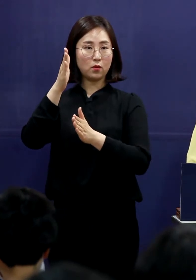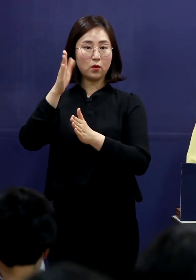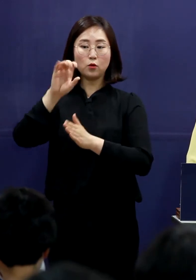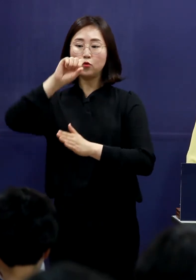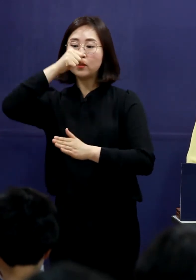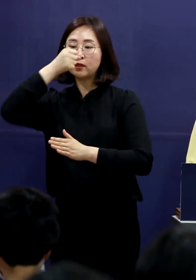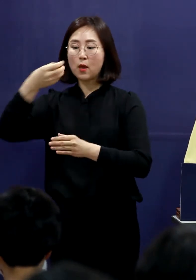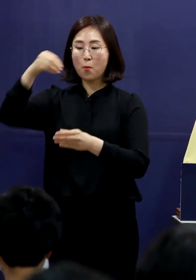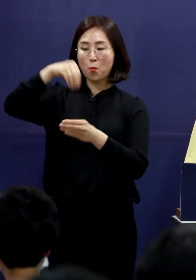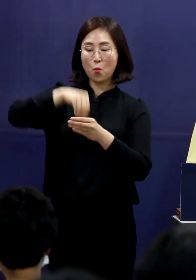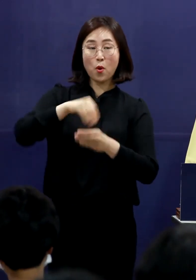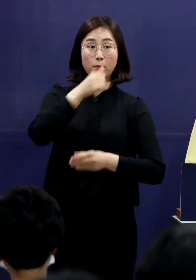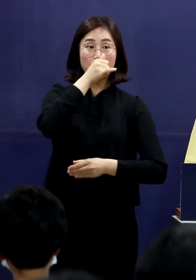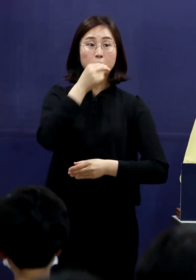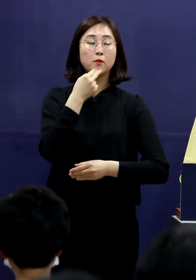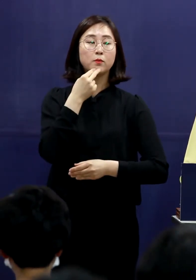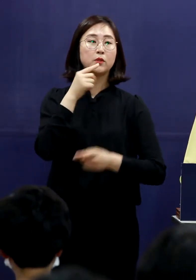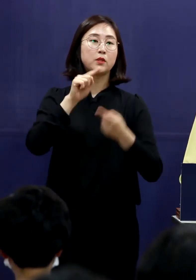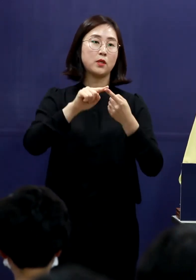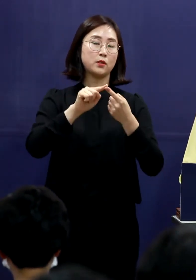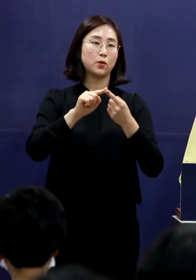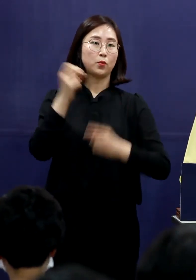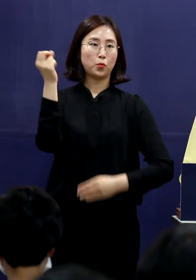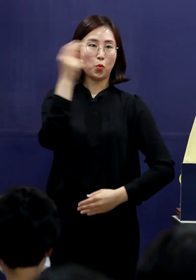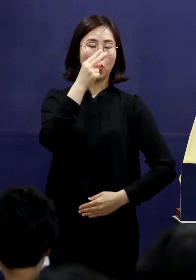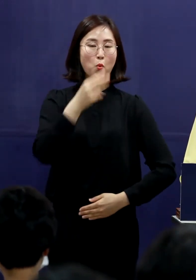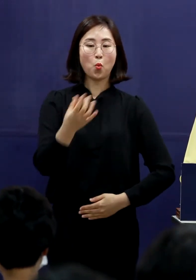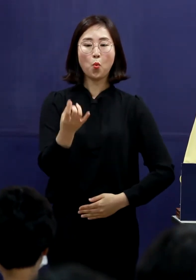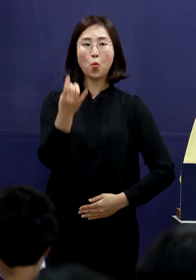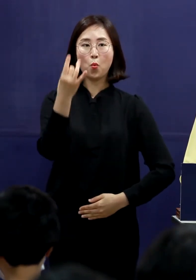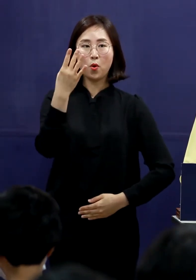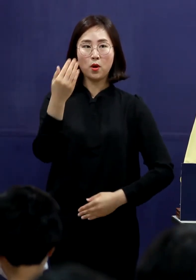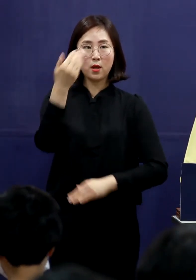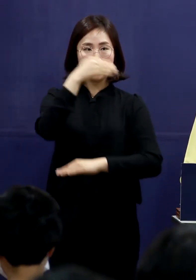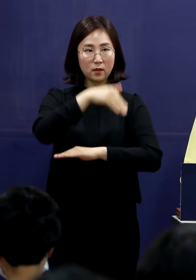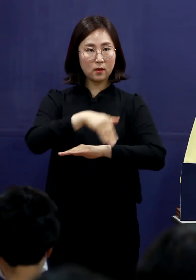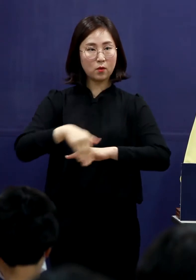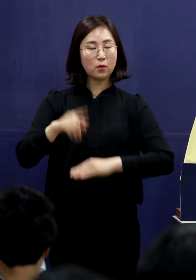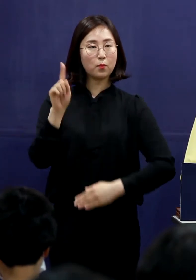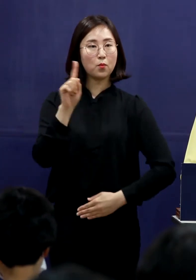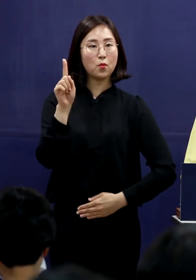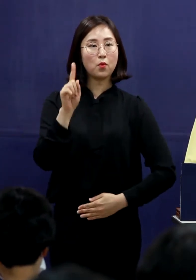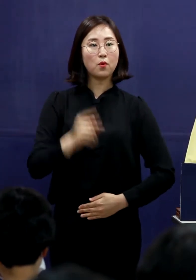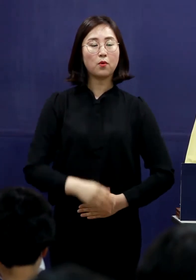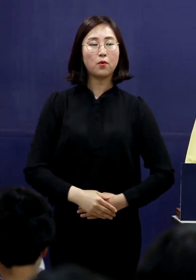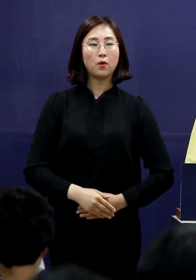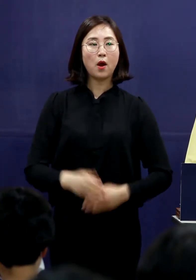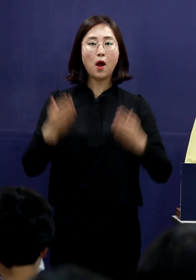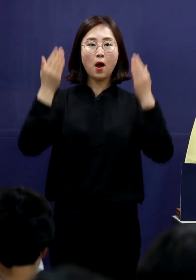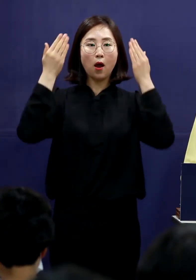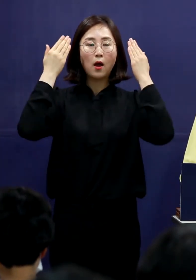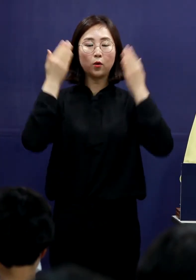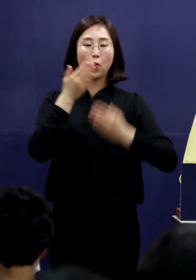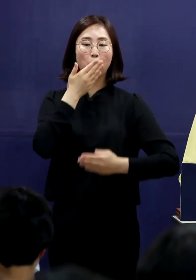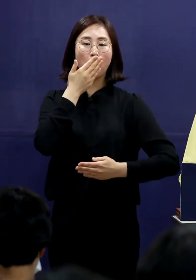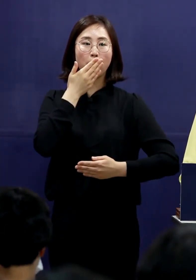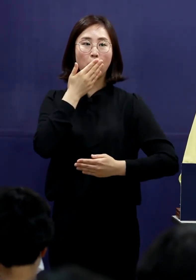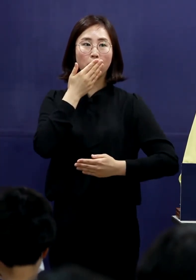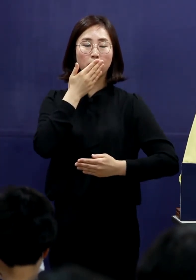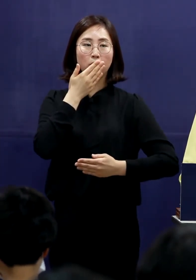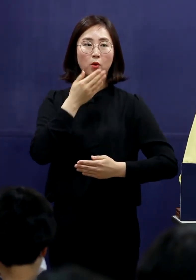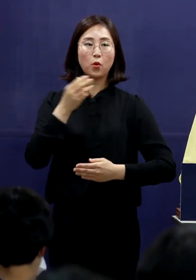부족시킬 건지 하는 게 궁금하고요. 그 다음에 원래 당초 계획은 학교 급식뿐만이 아니고